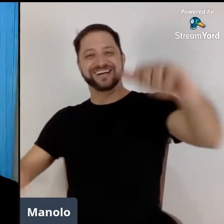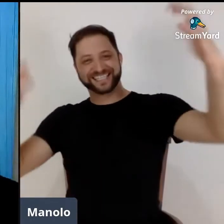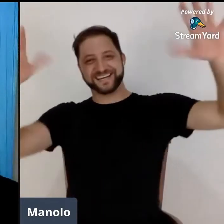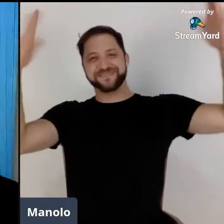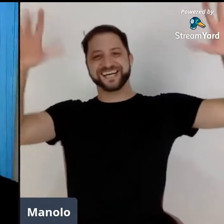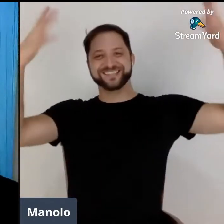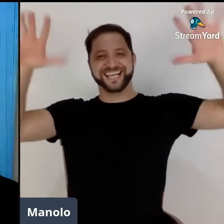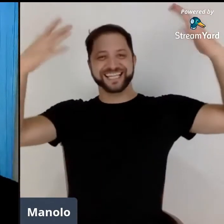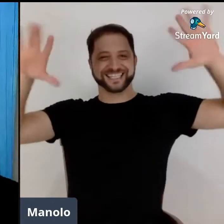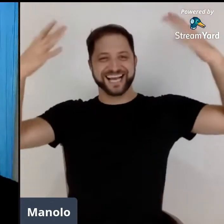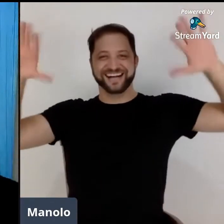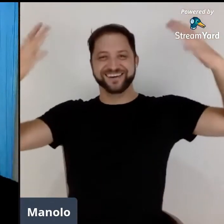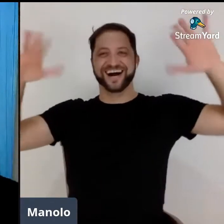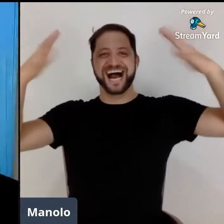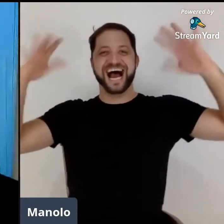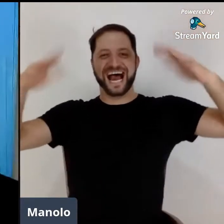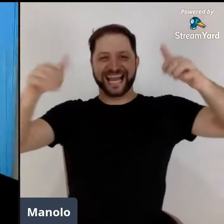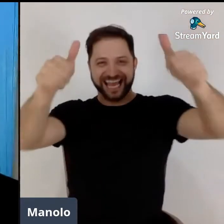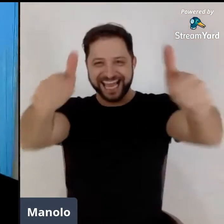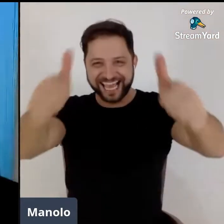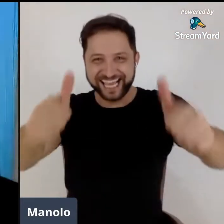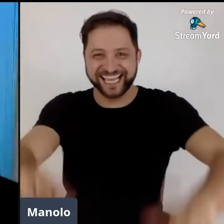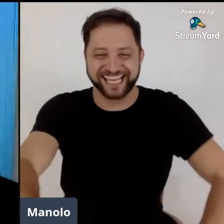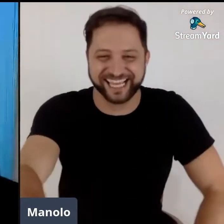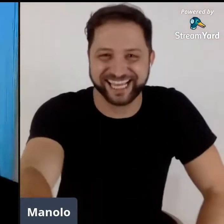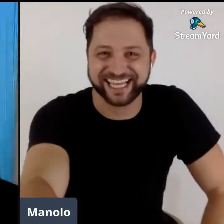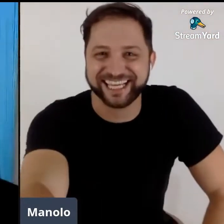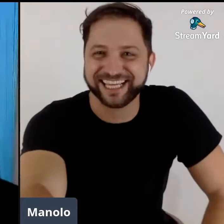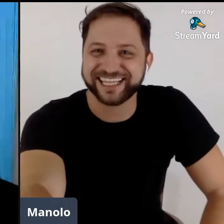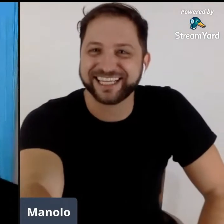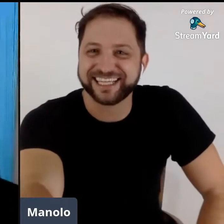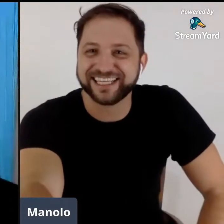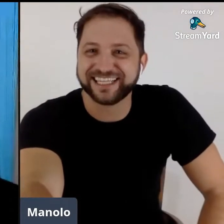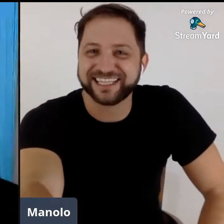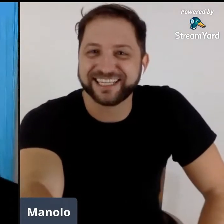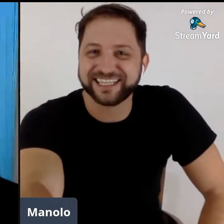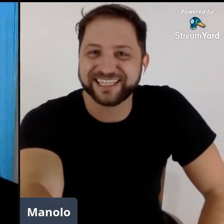Aí, garoto, tá pegando jeito já? Aê!